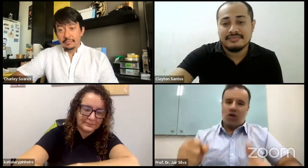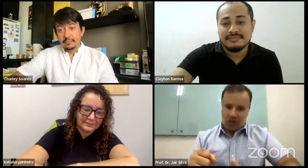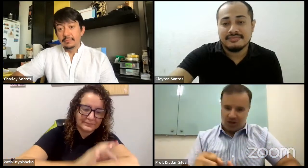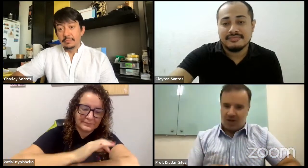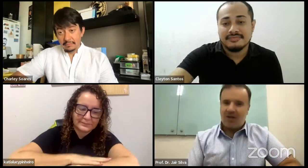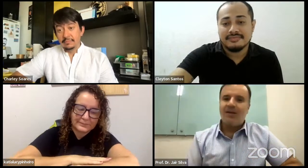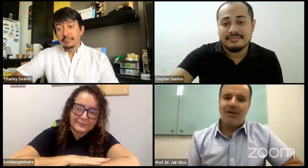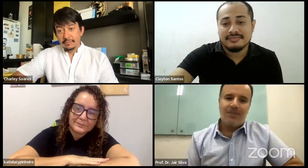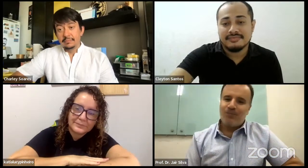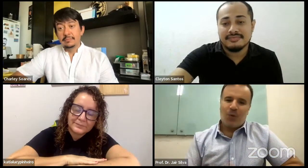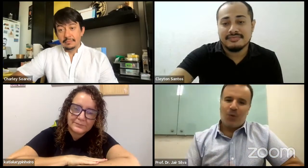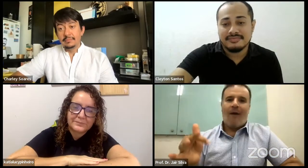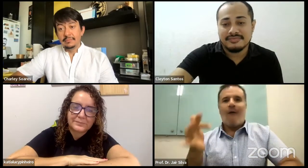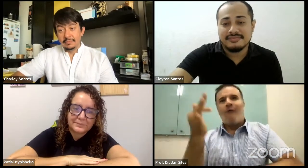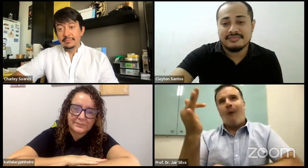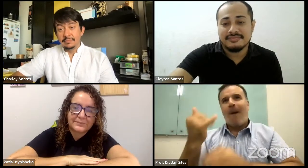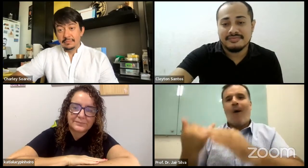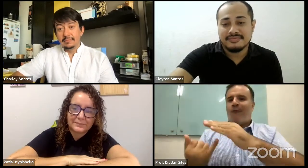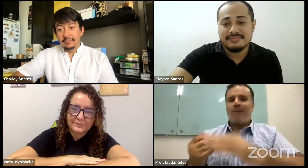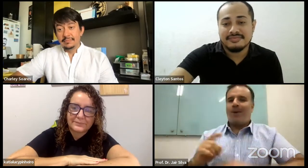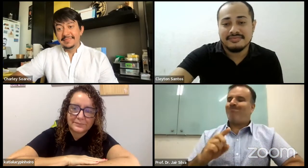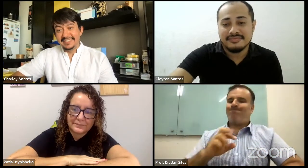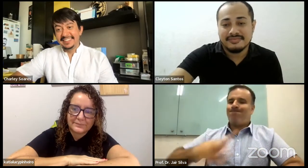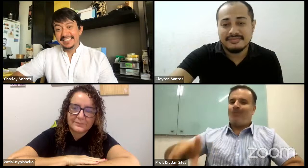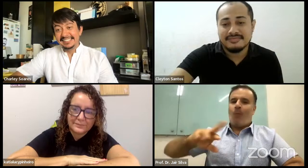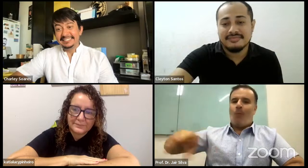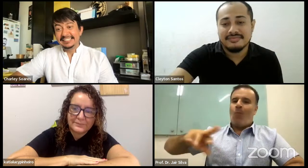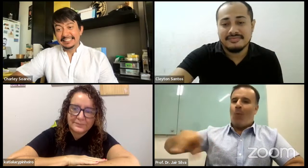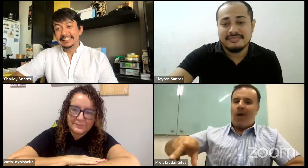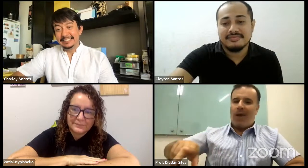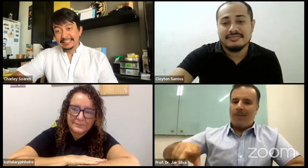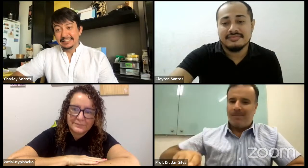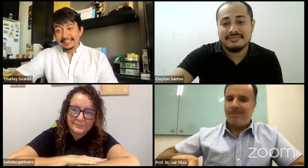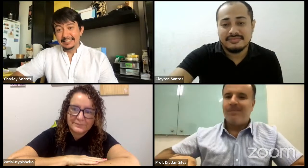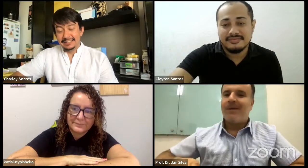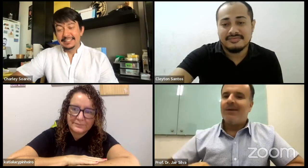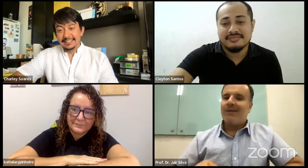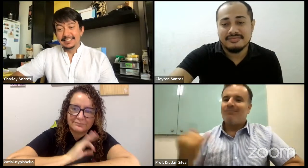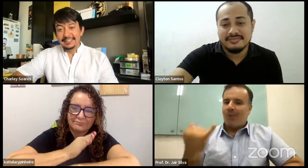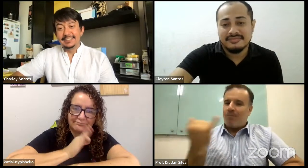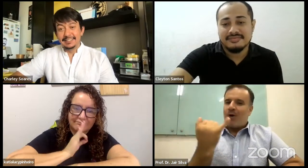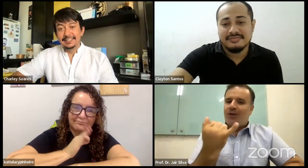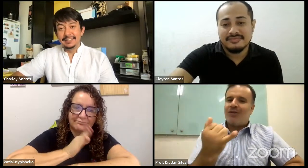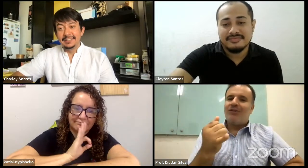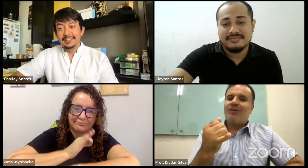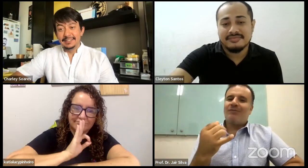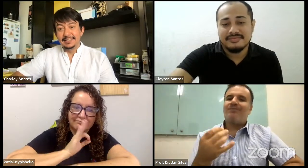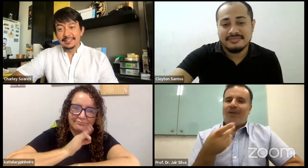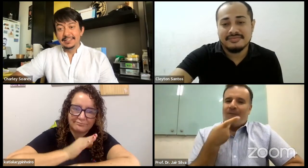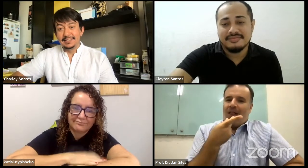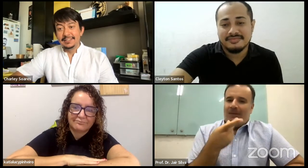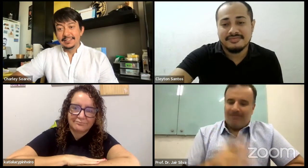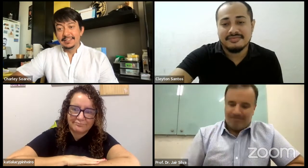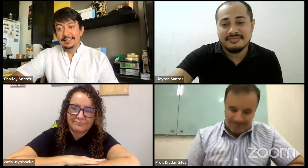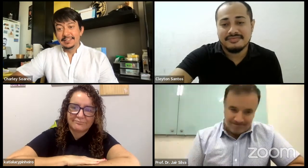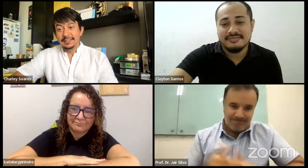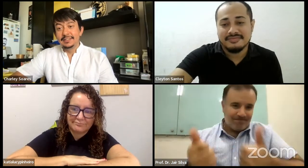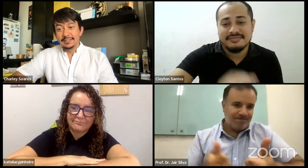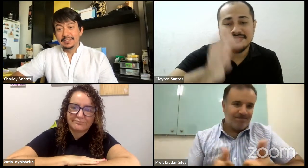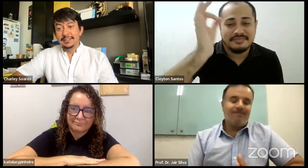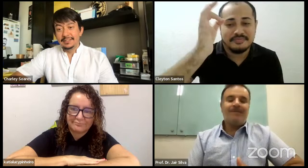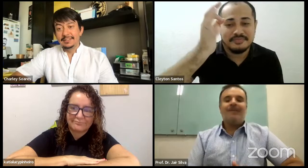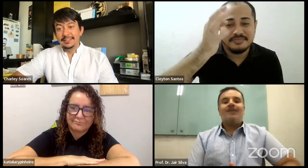parece que estamos num processo de mudança linguística. Possivelmente no futuro não iremos nos relacionar a